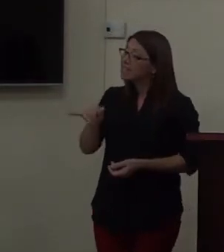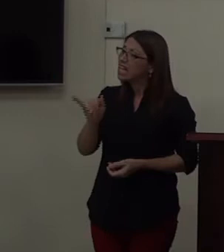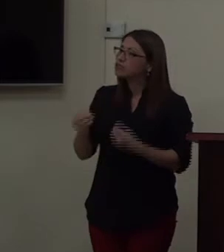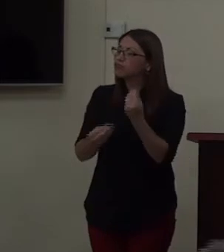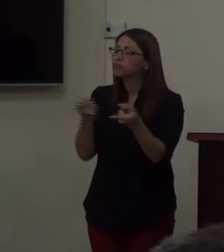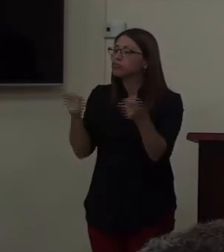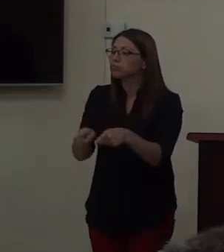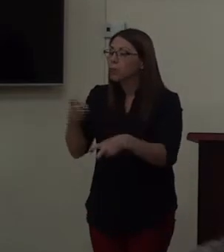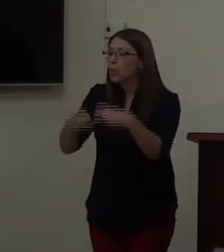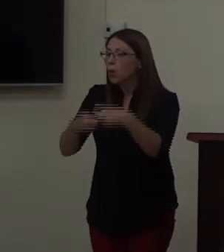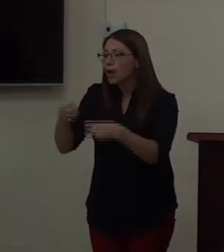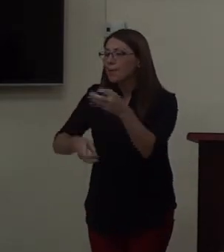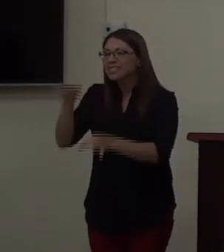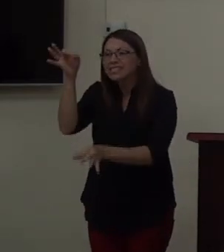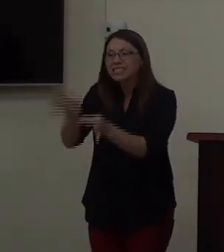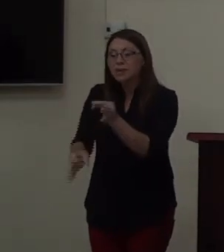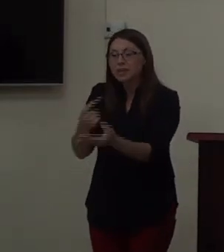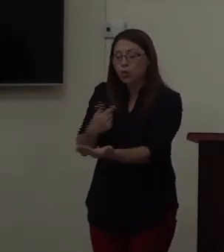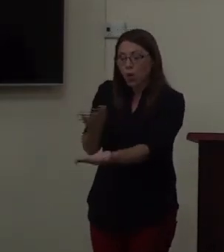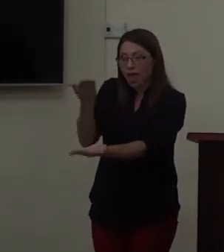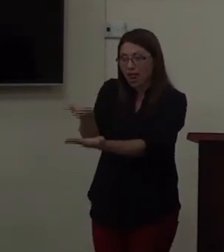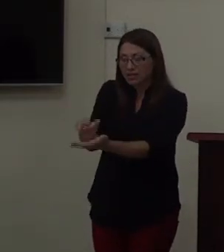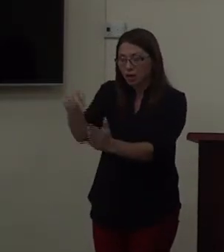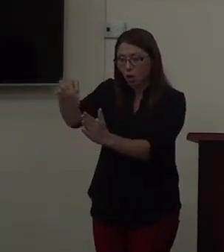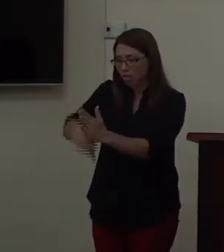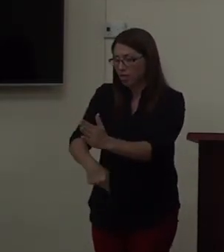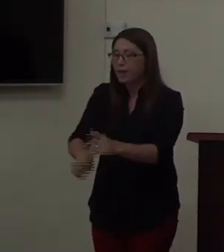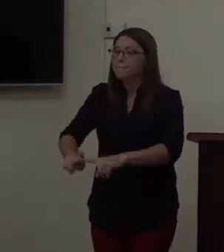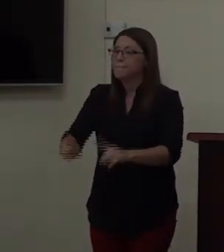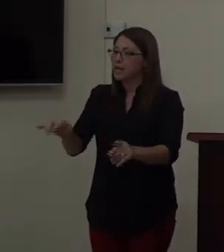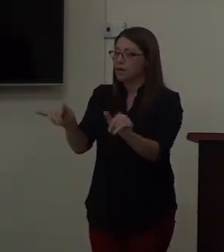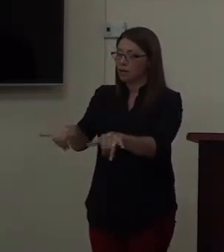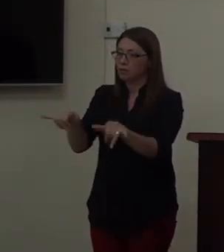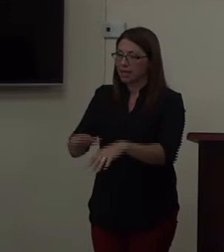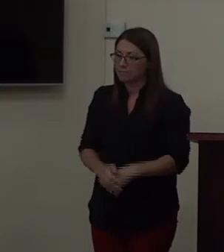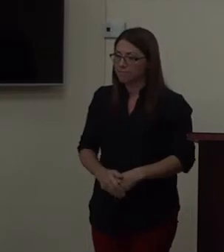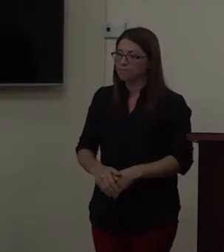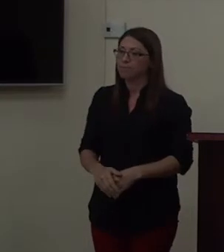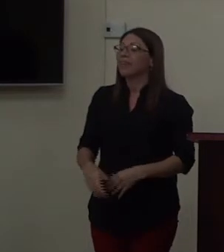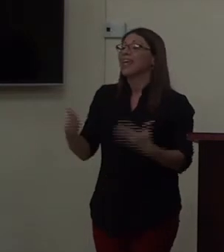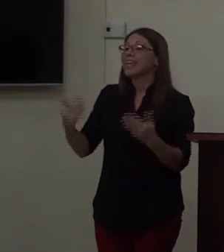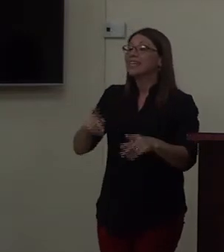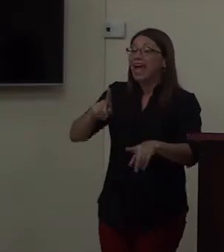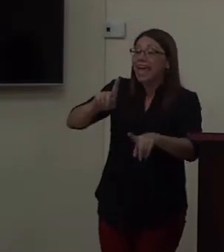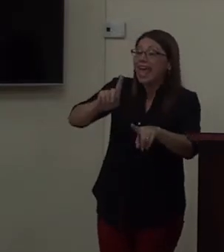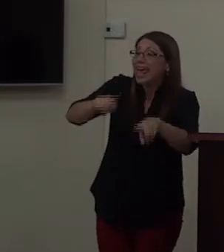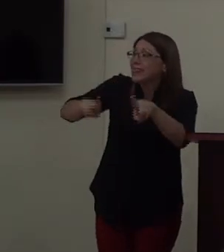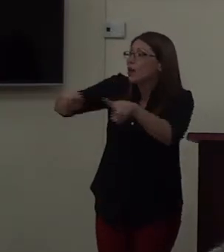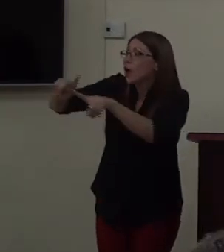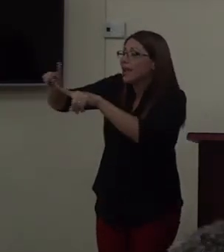un problema que simplemente voy a lanzar sin entrar en detalle, pero que está ahí, que es el de la heterogeneidad de las